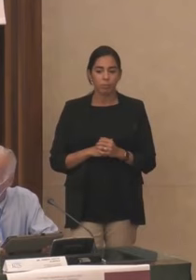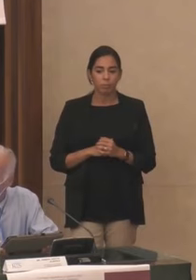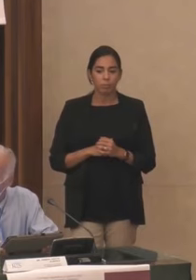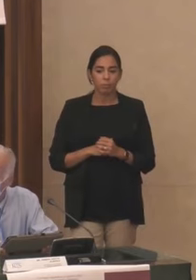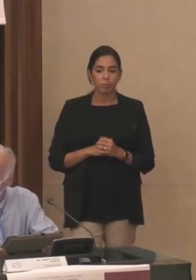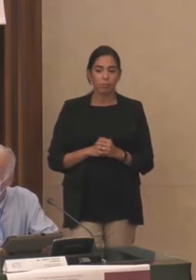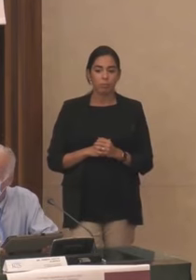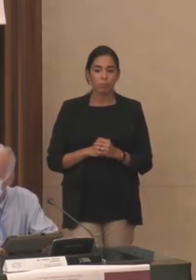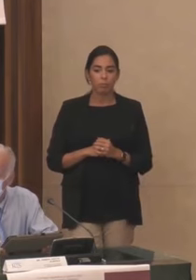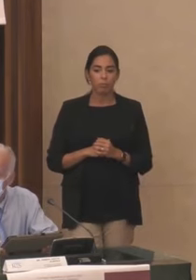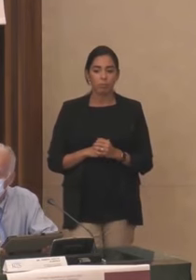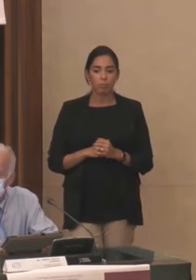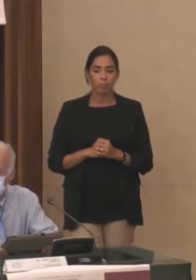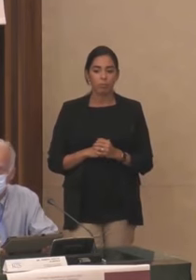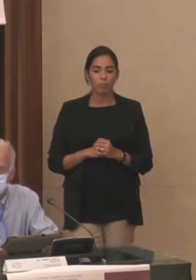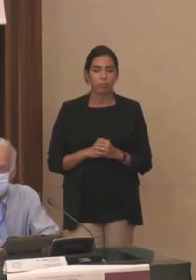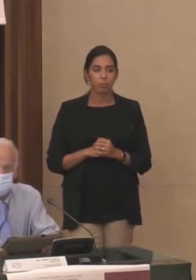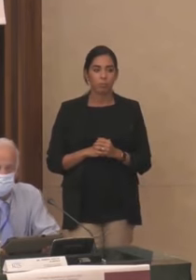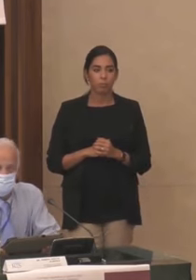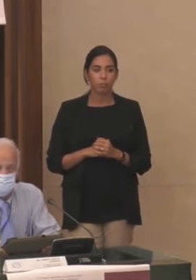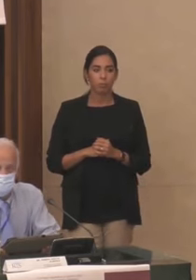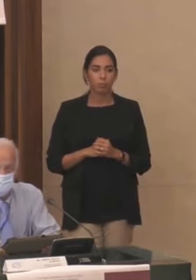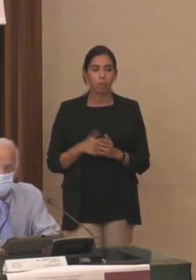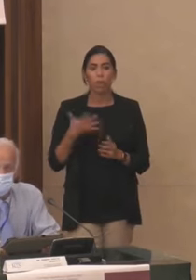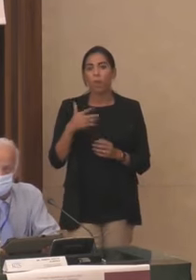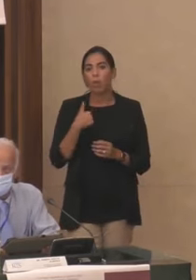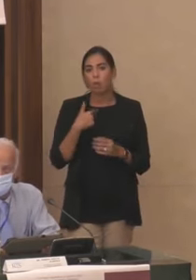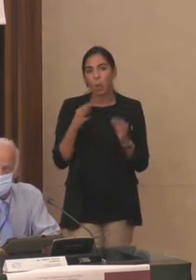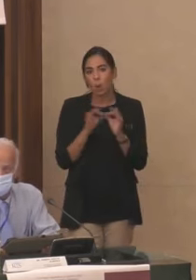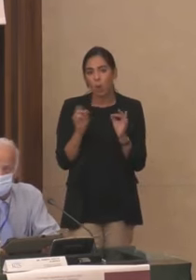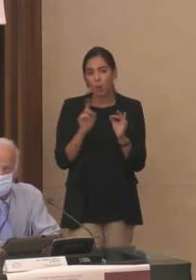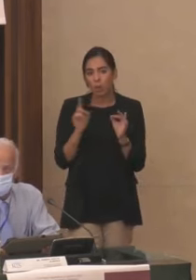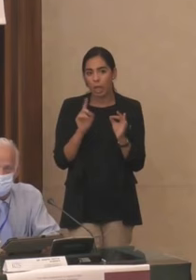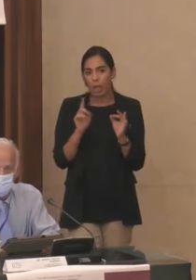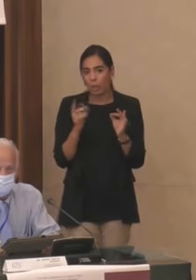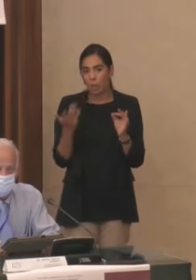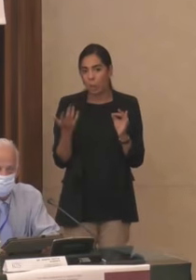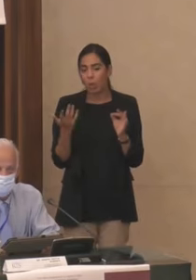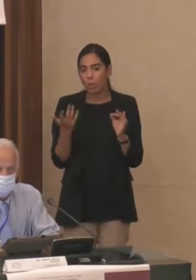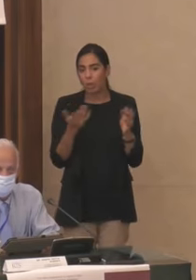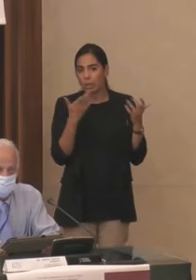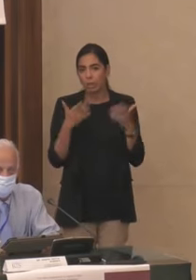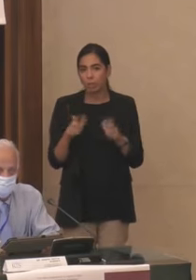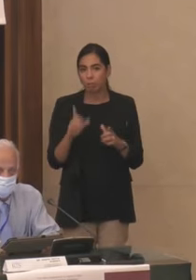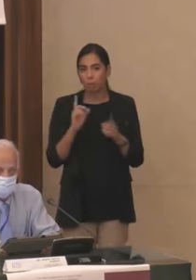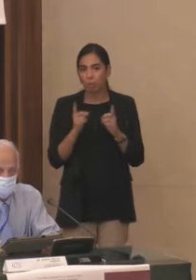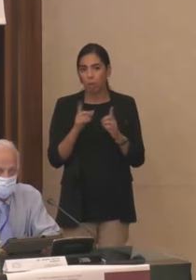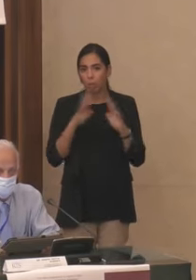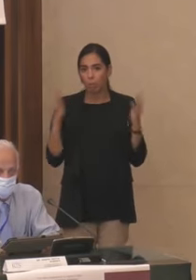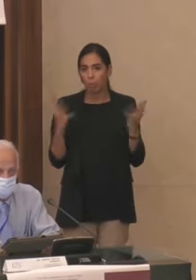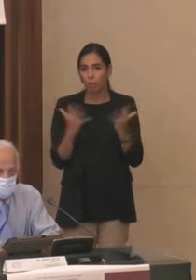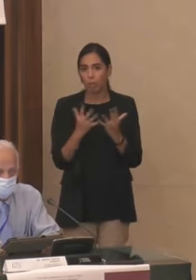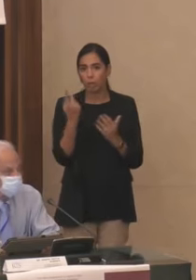con l'idea di diminuire la popolazione mondiale di 2,5 miliardi di persone, come i proprietari del sistema